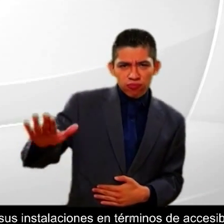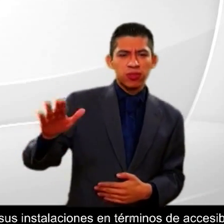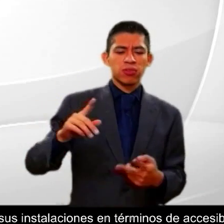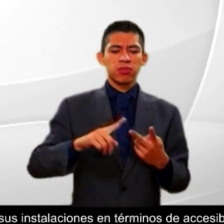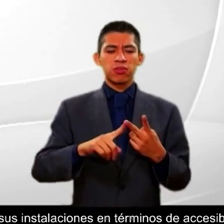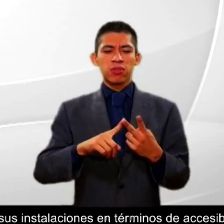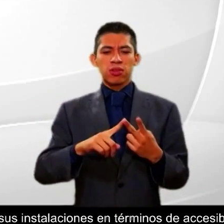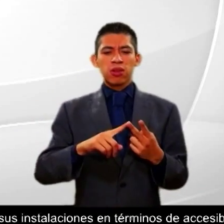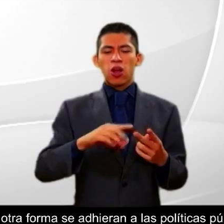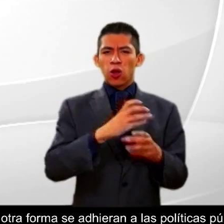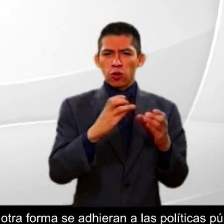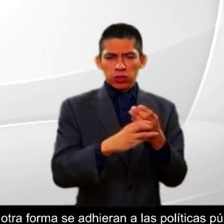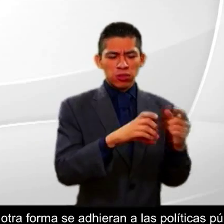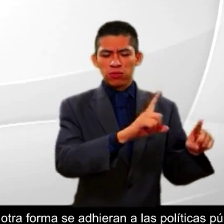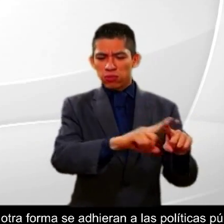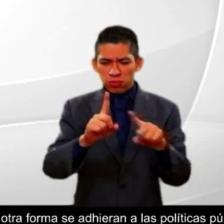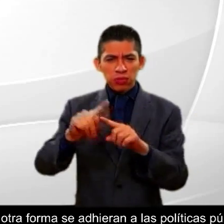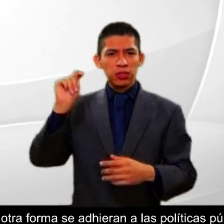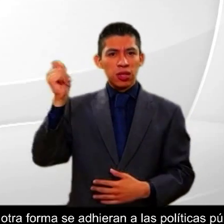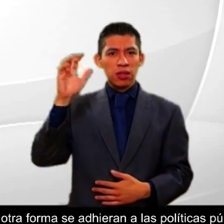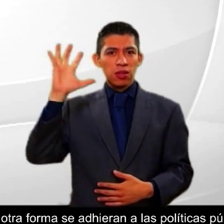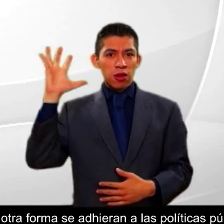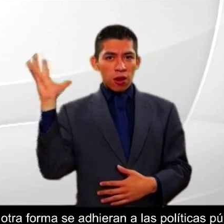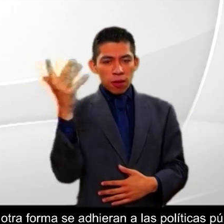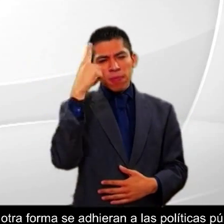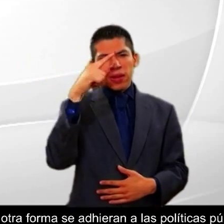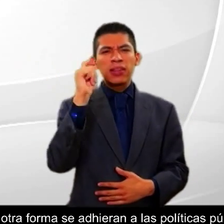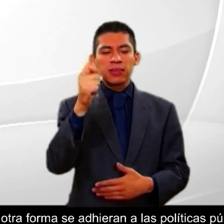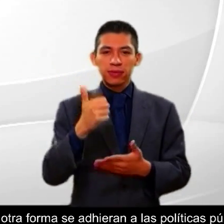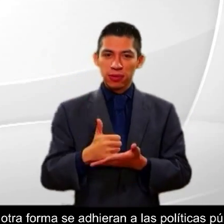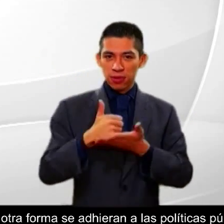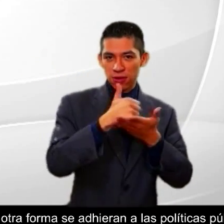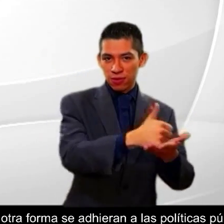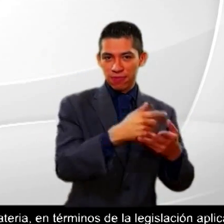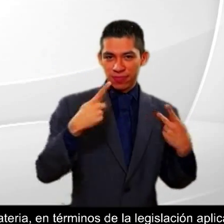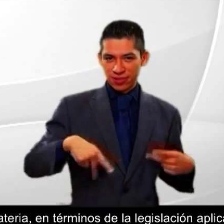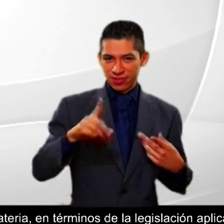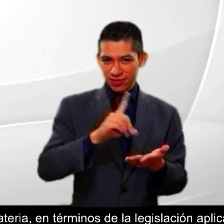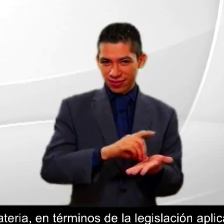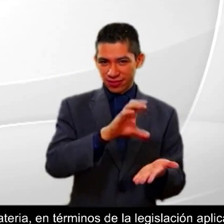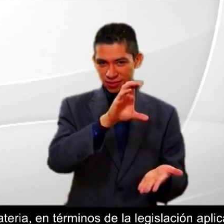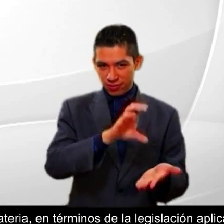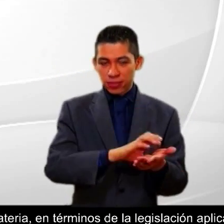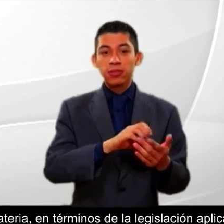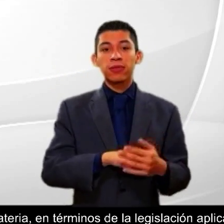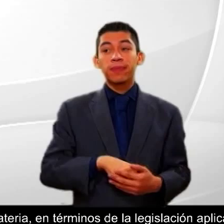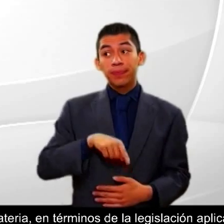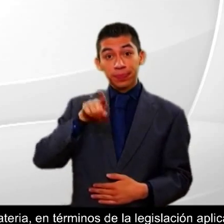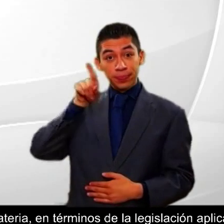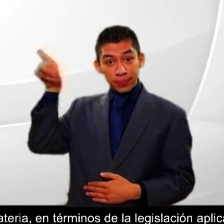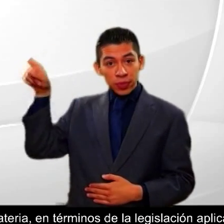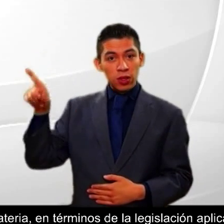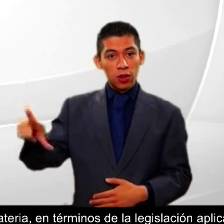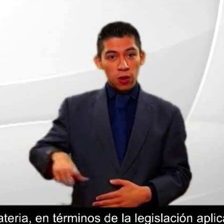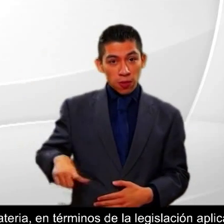o de cualquier otra forma se adhieran a las políticas públicas en la materia en términos de la legislación aplicable